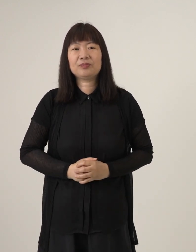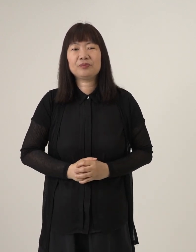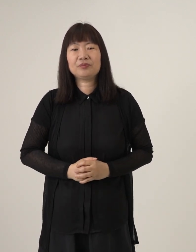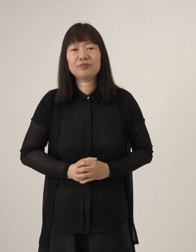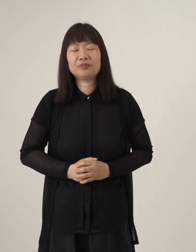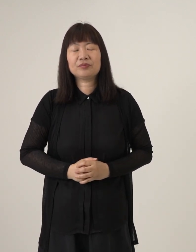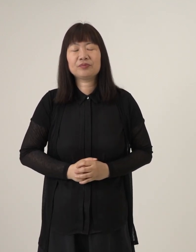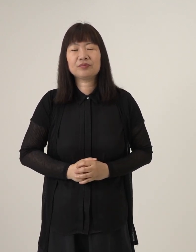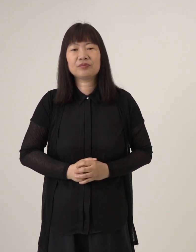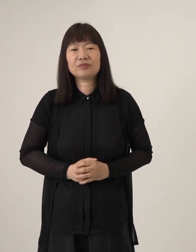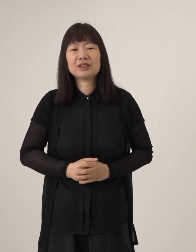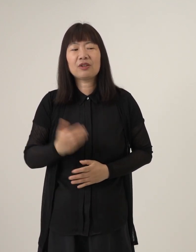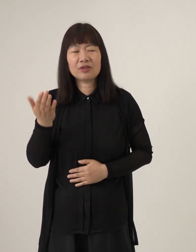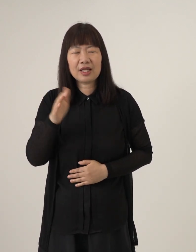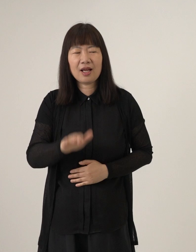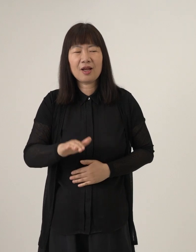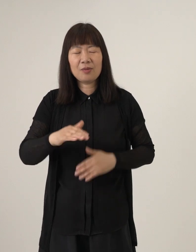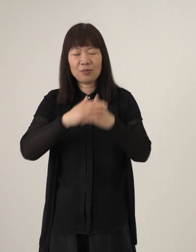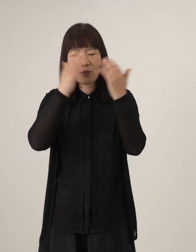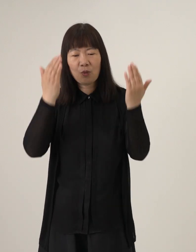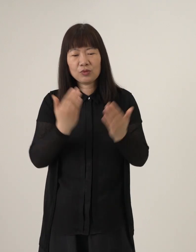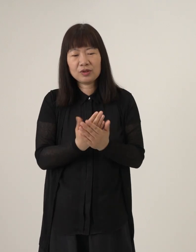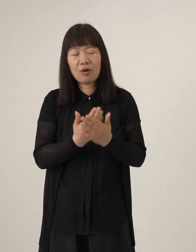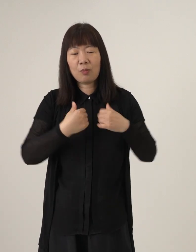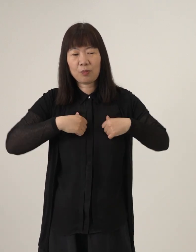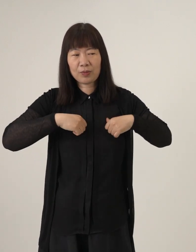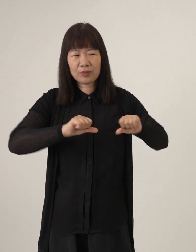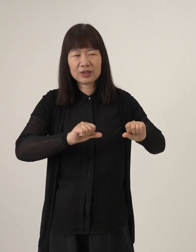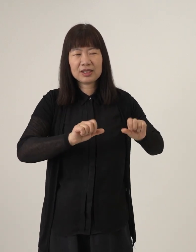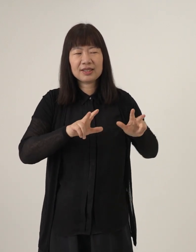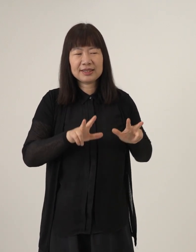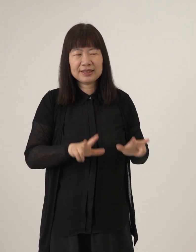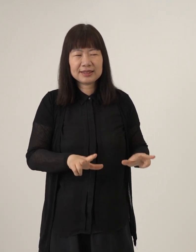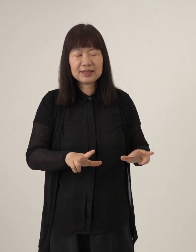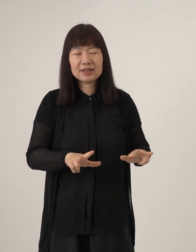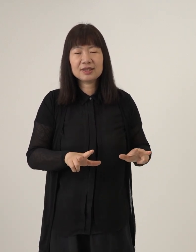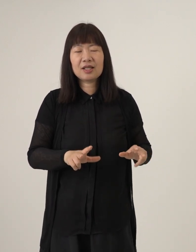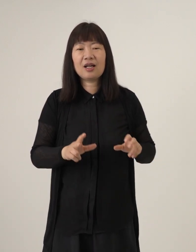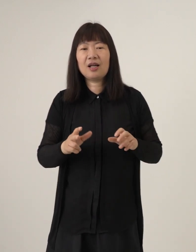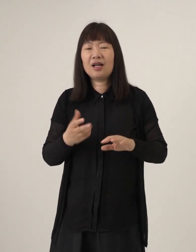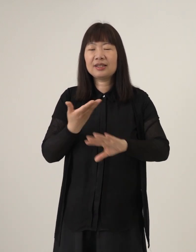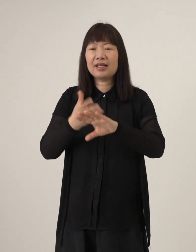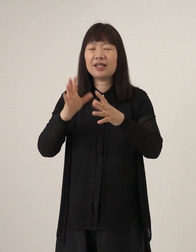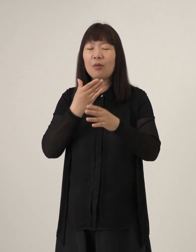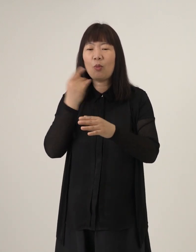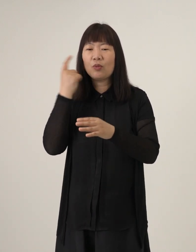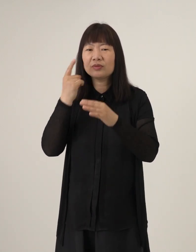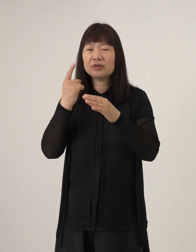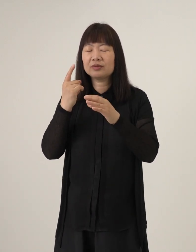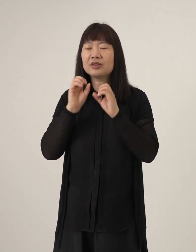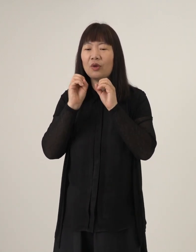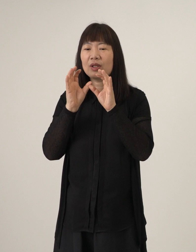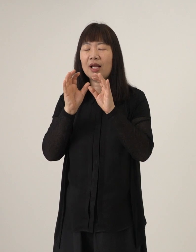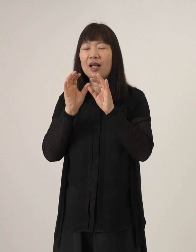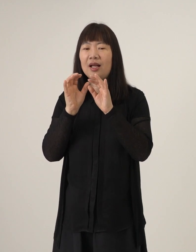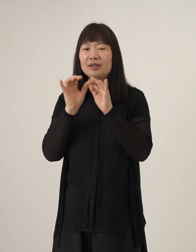그럼에도 불구하고 이 모든 것들을 포기하고 저는 선교사로 나가기 위해서